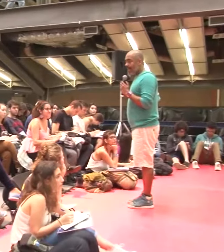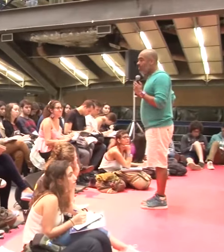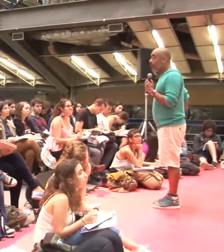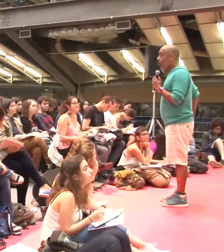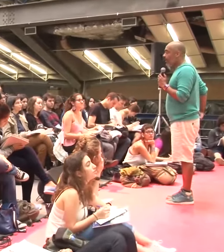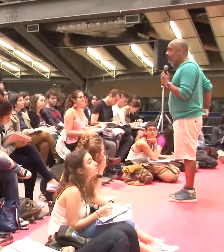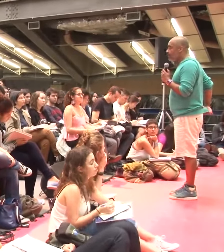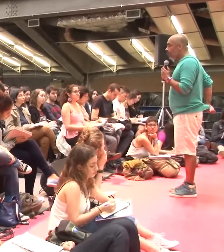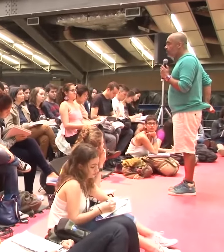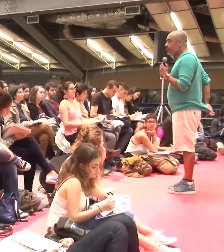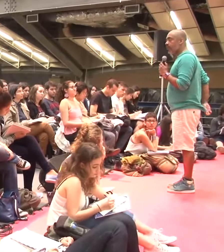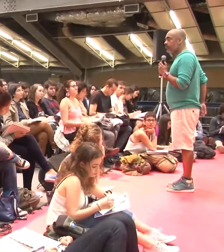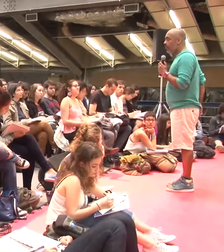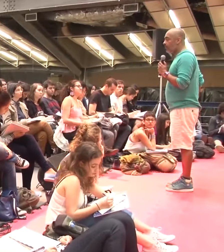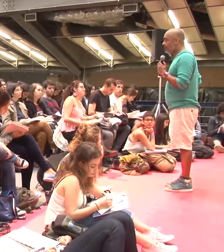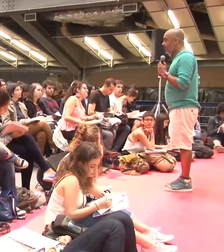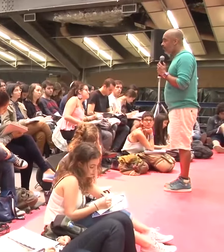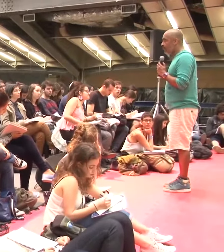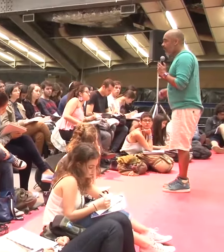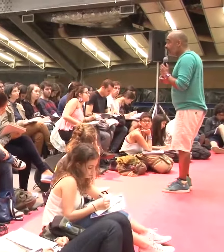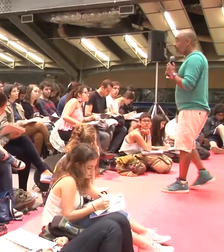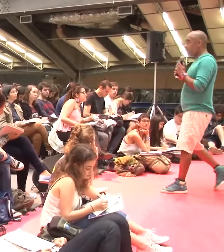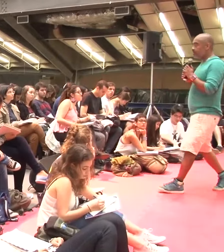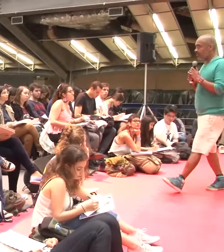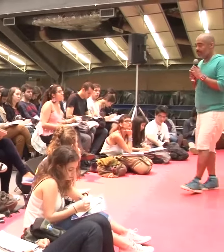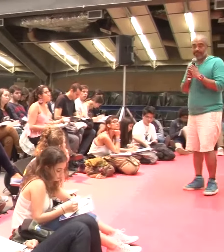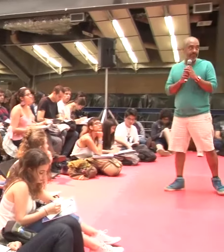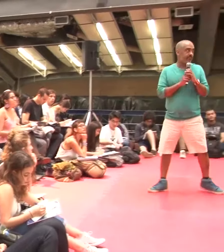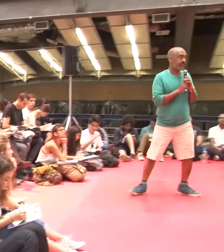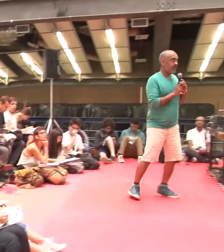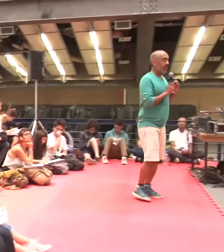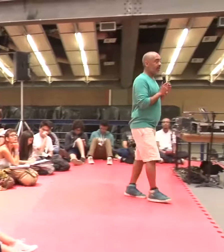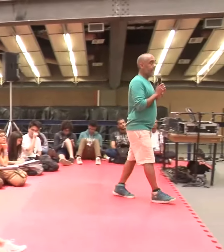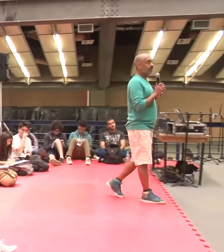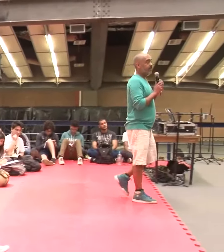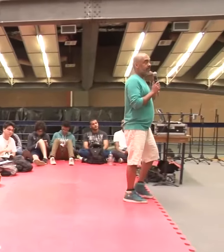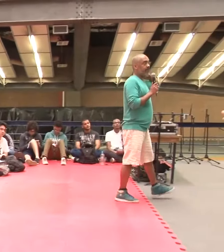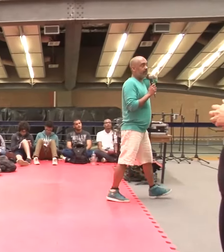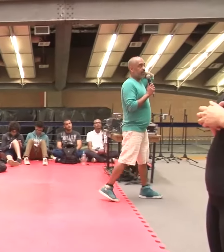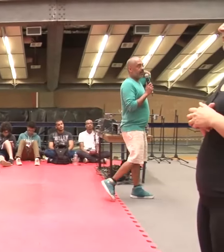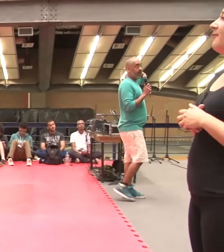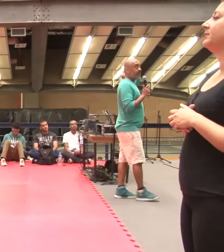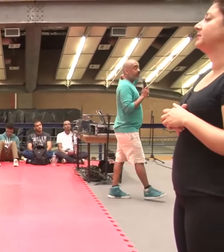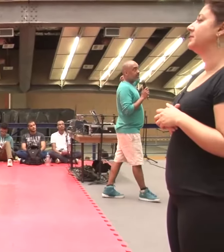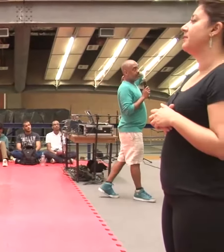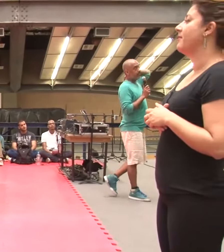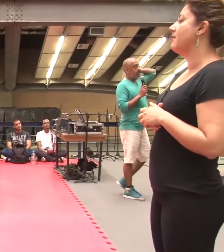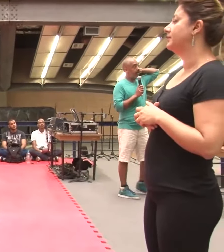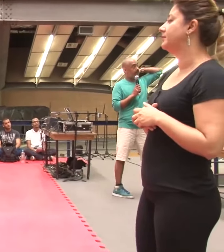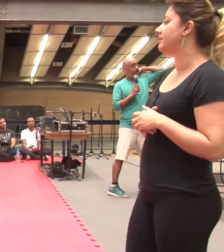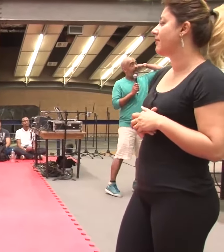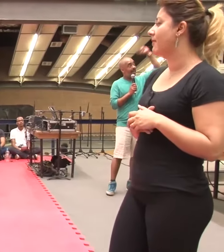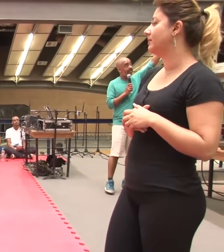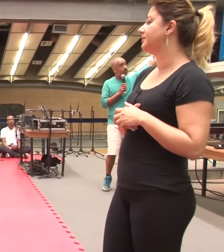A ideia de progressão, de transformação, não existe. Né? Não existe.